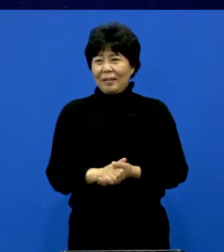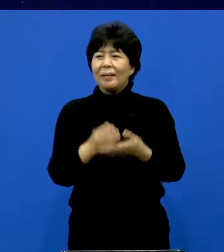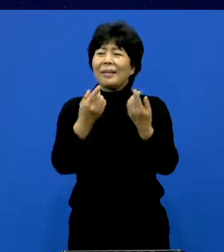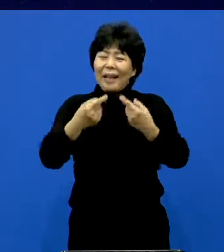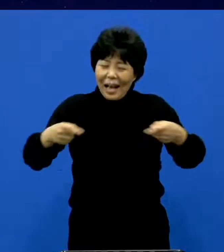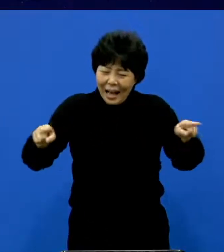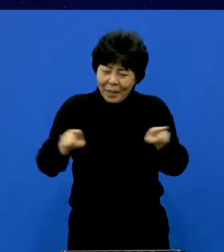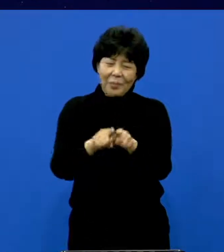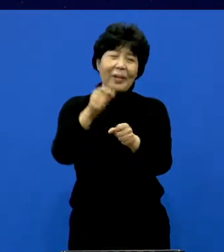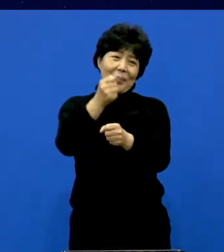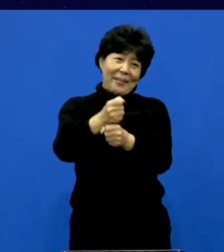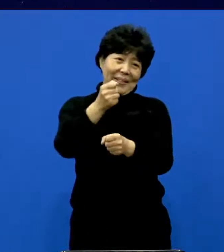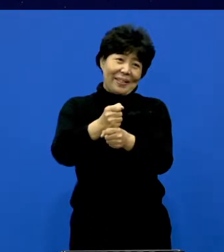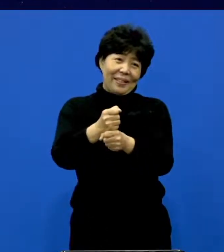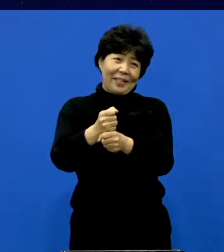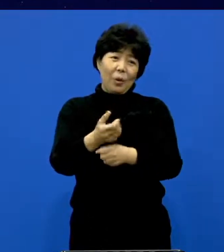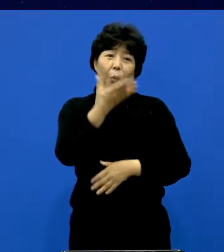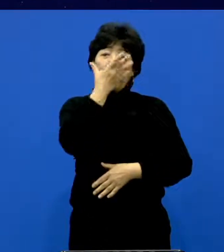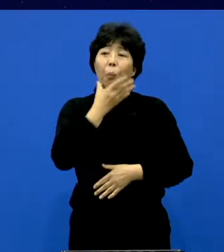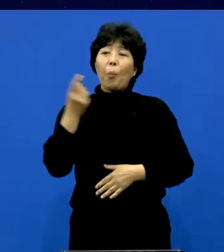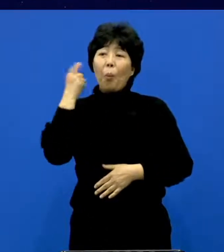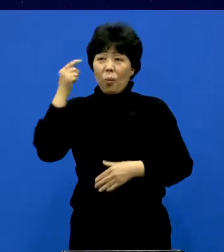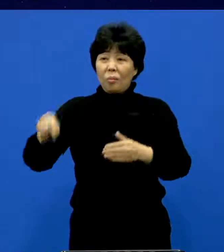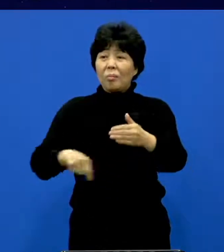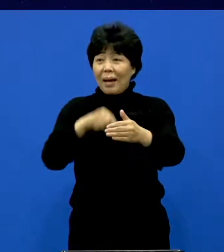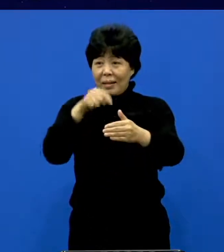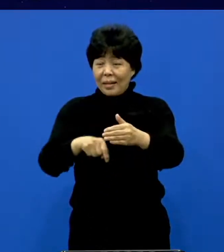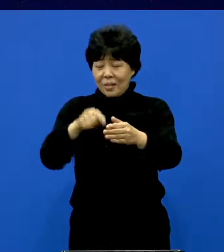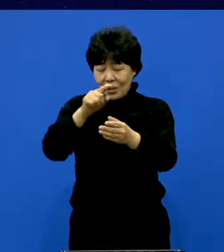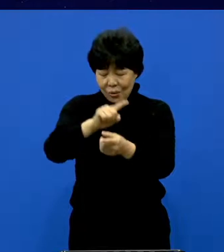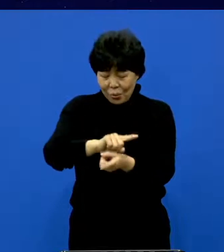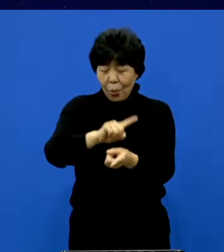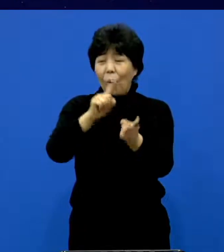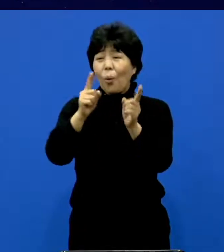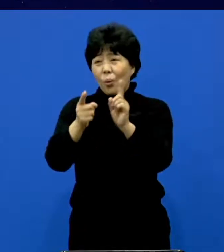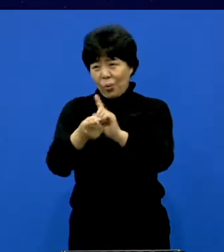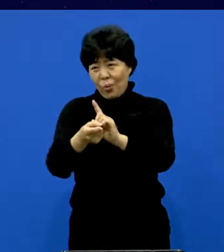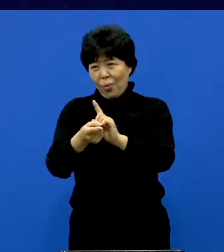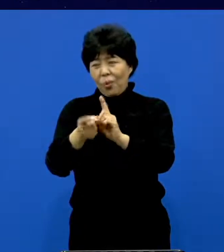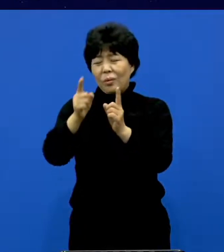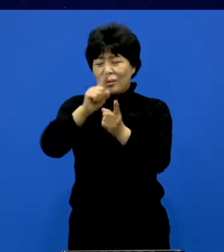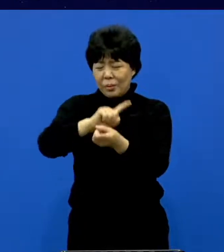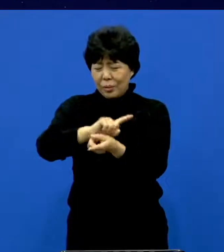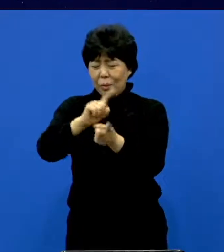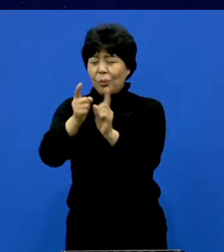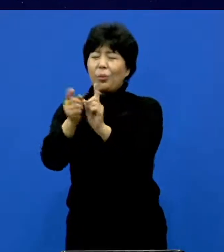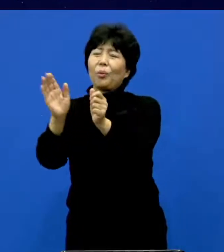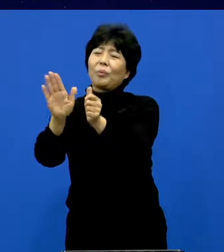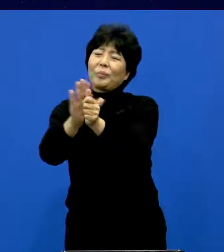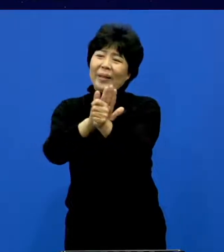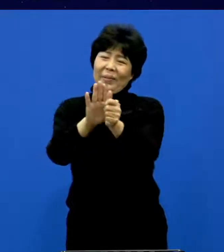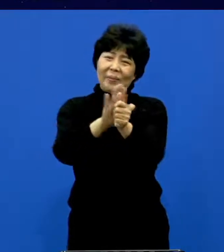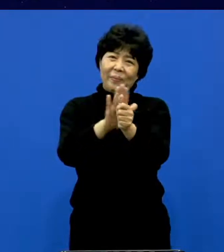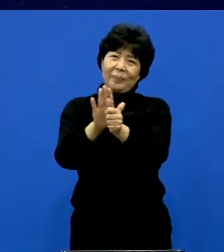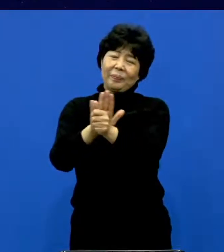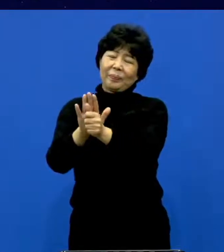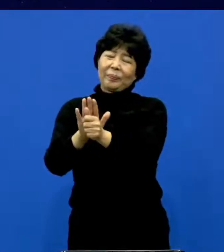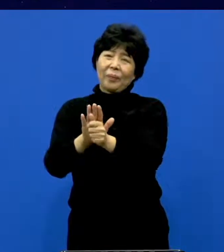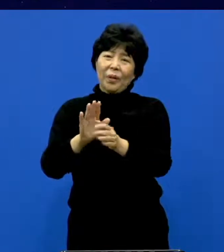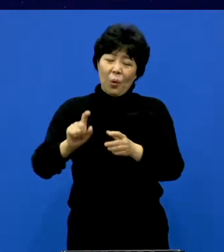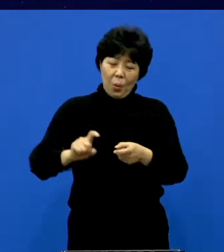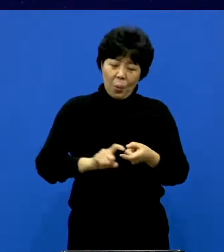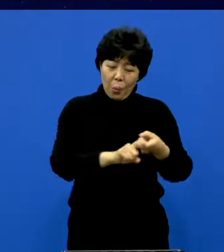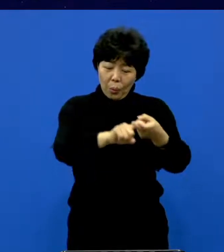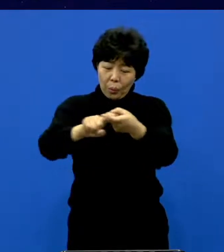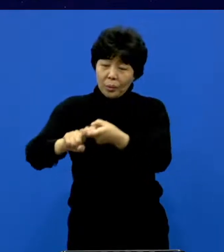만들어가는 것이고 복음 안에서 서로에 대한 기여를 해야 한다는 것입니다. 그러면 그 공동체가